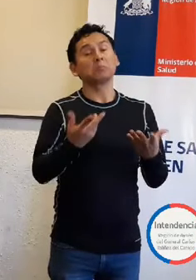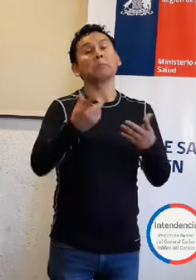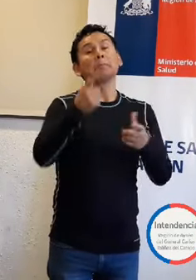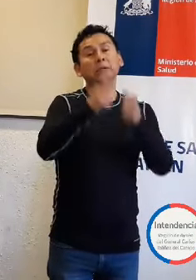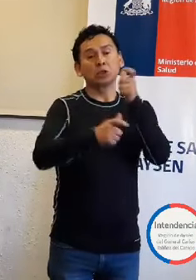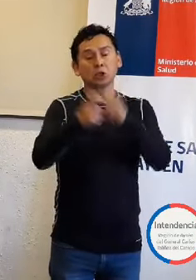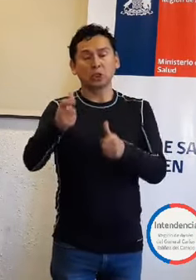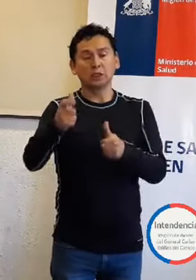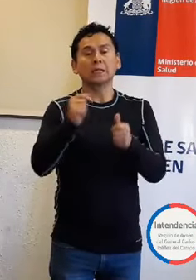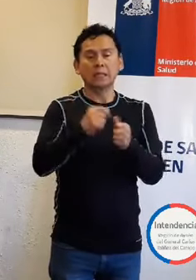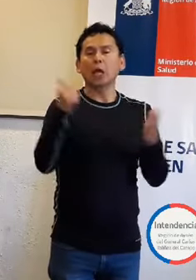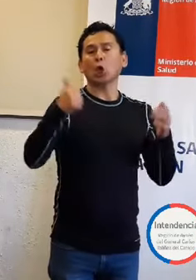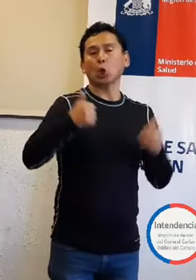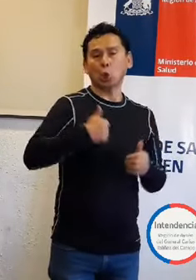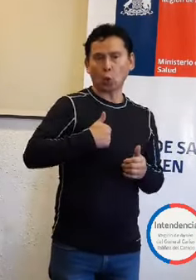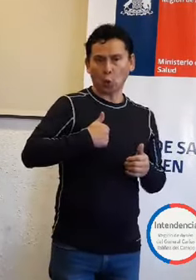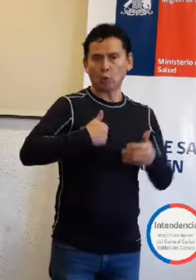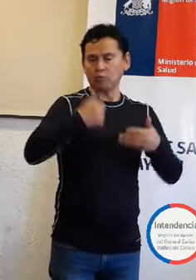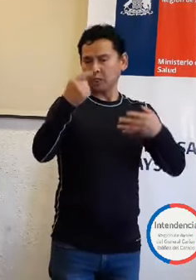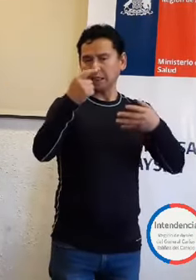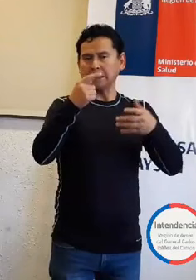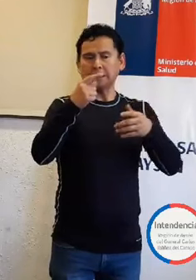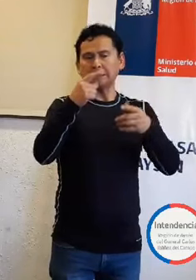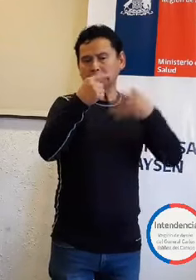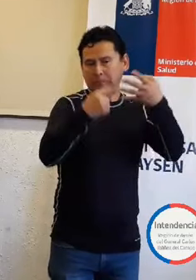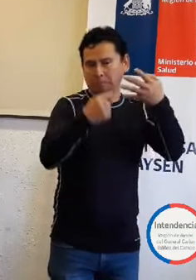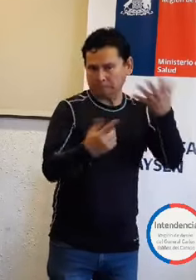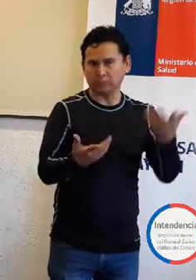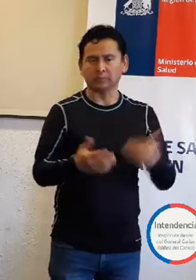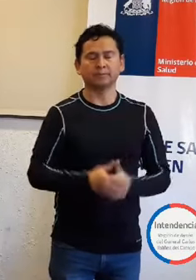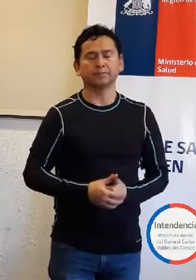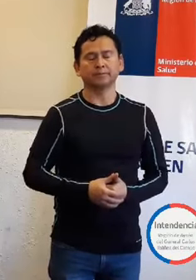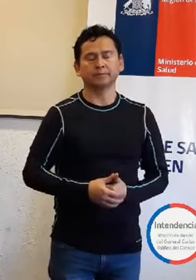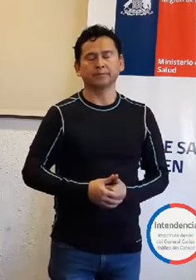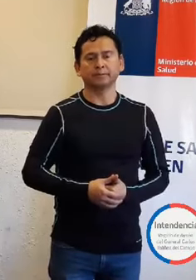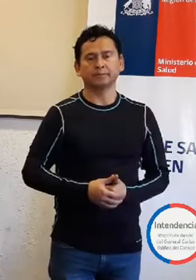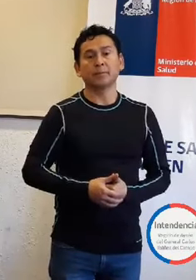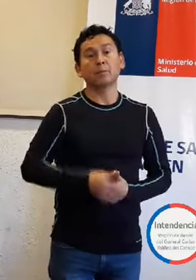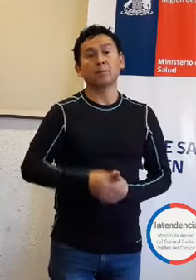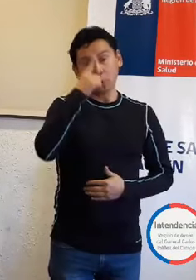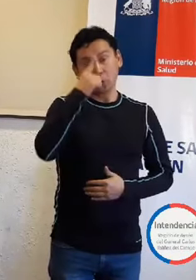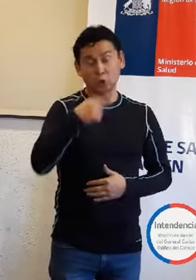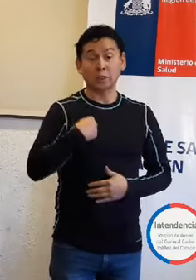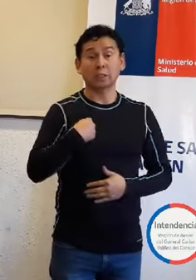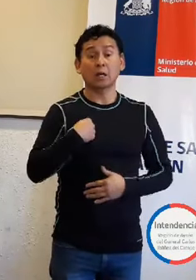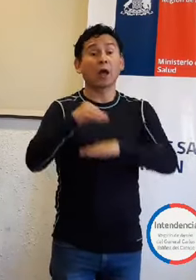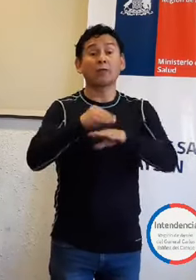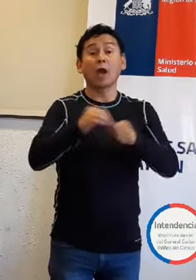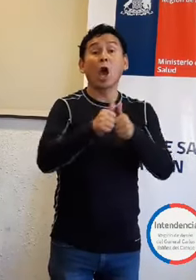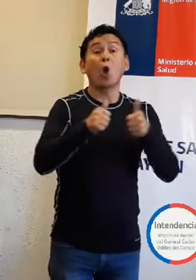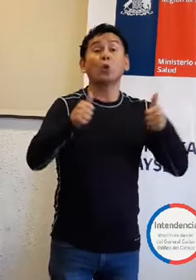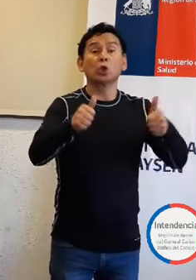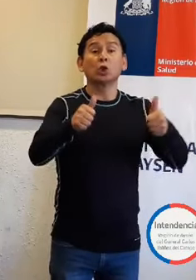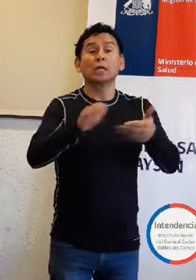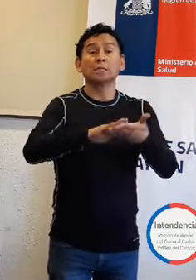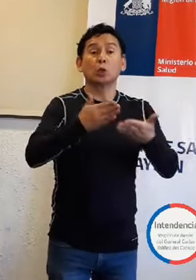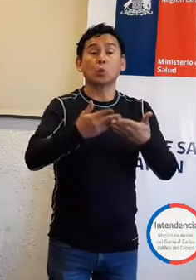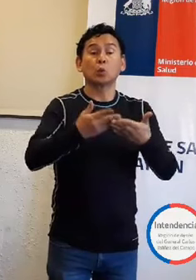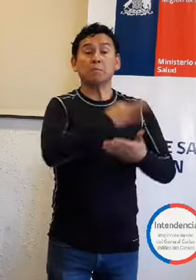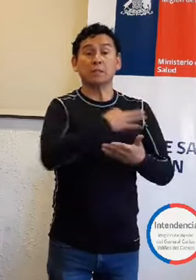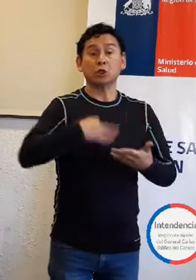cumplen con criterios técnicos y epidemiológicos para su toma. Por lo tanto el llamado de la autoridad sanitaria y del